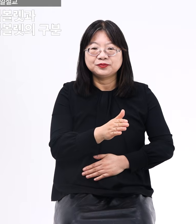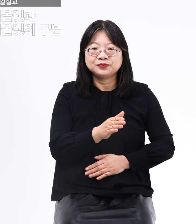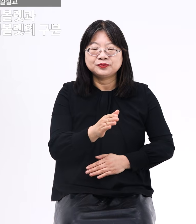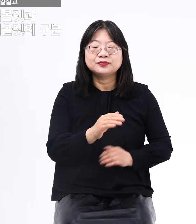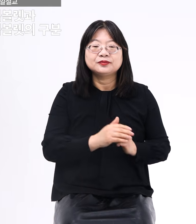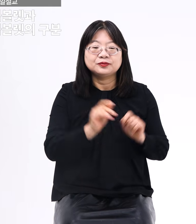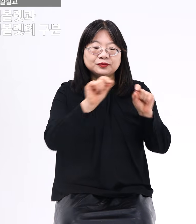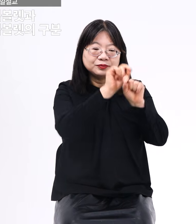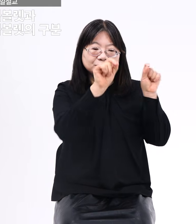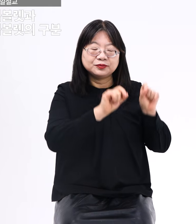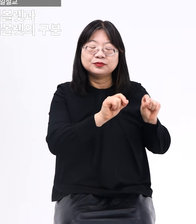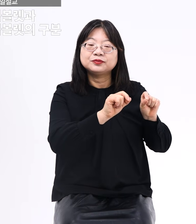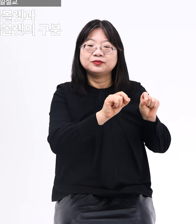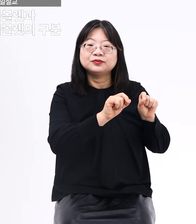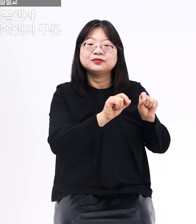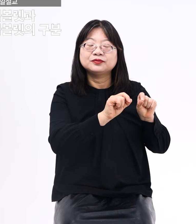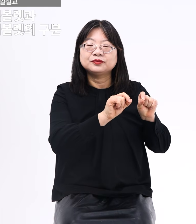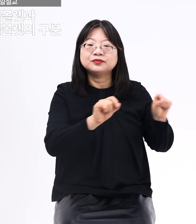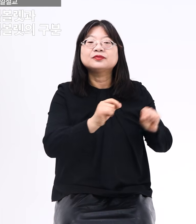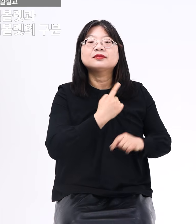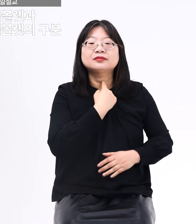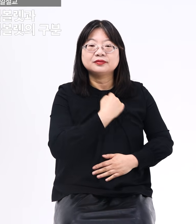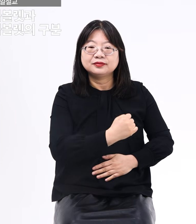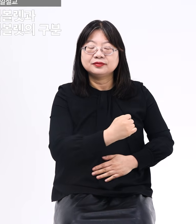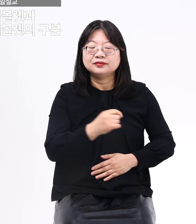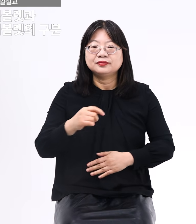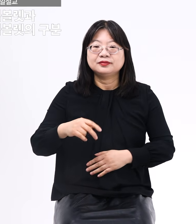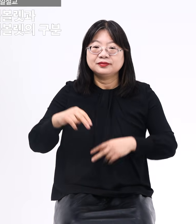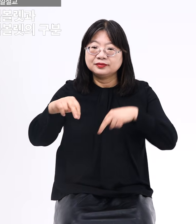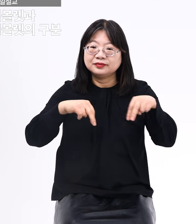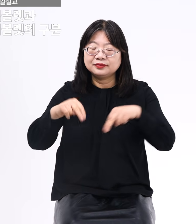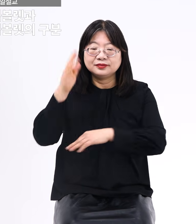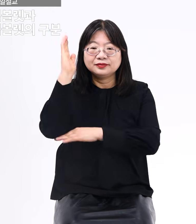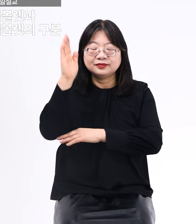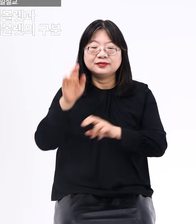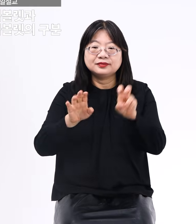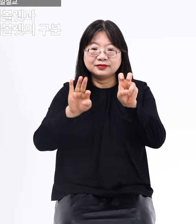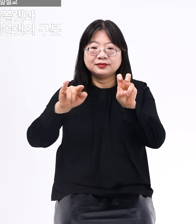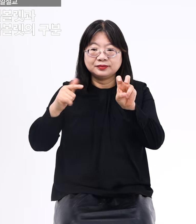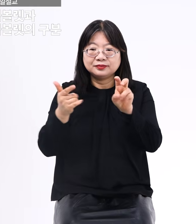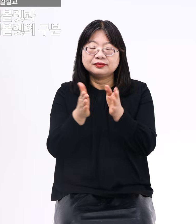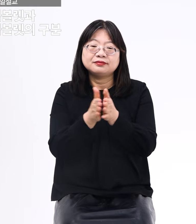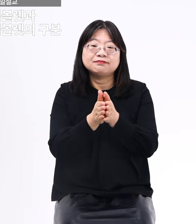사사기 강해를 20번째로 이제 시작을 하도록 하겠습니다.